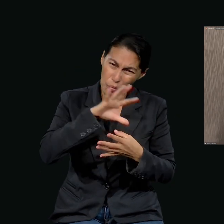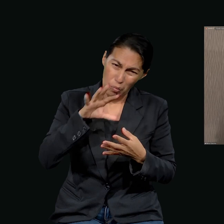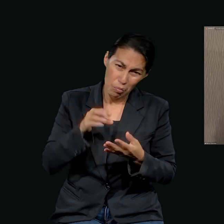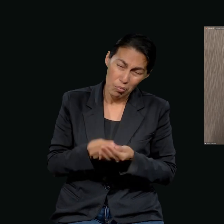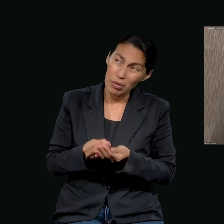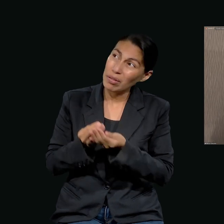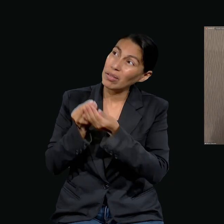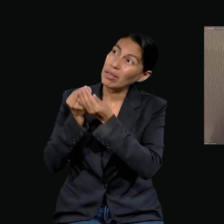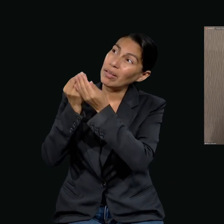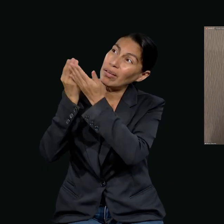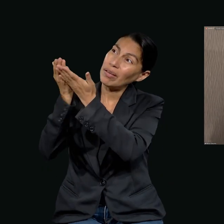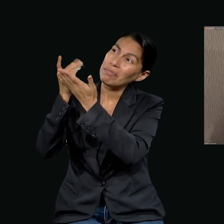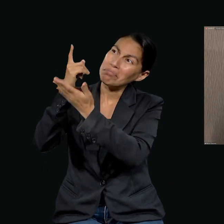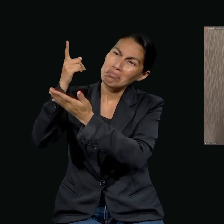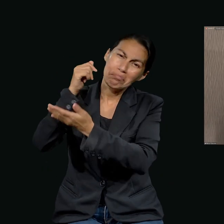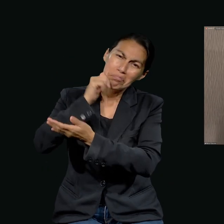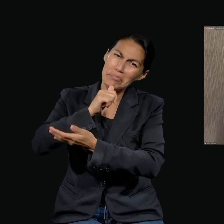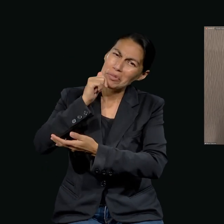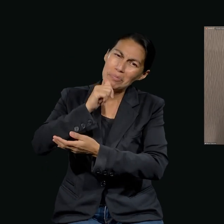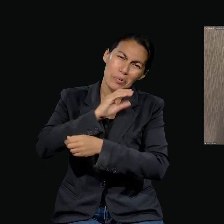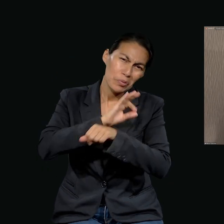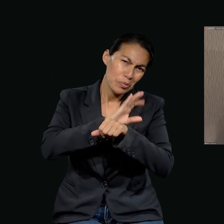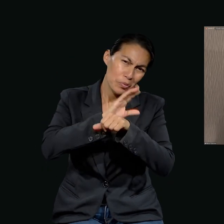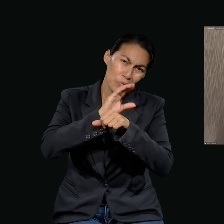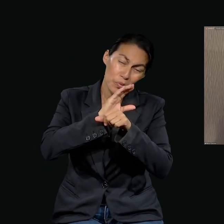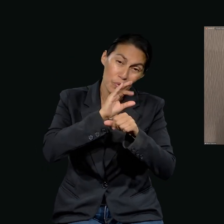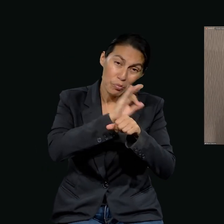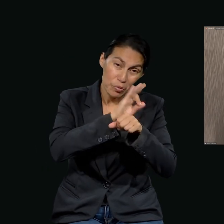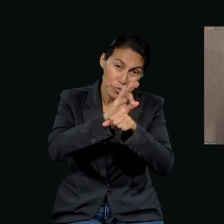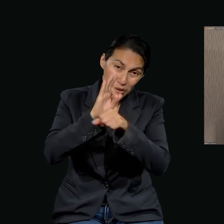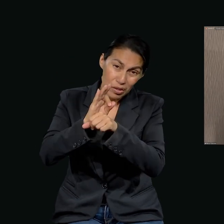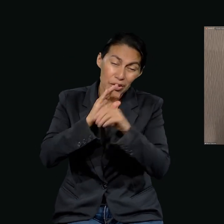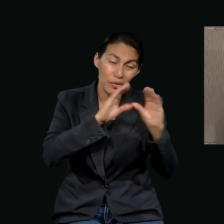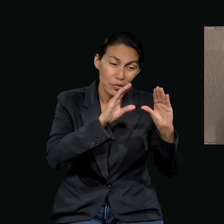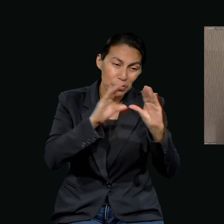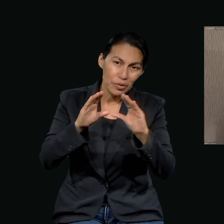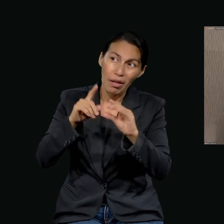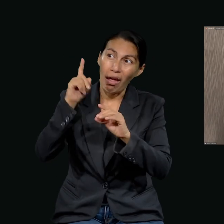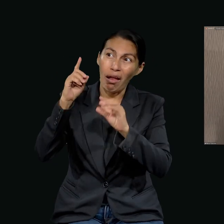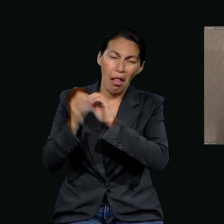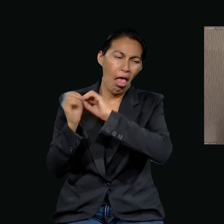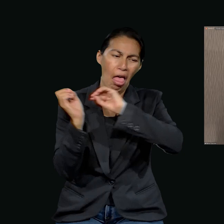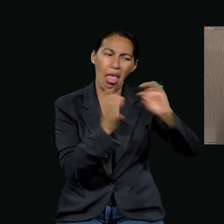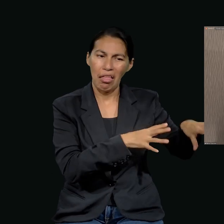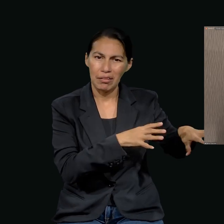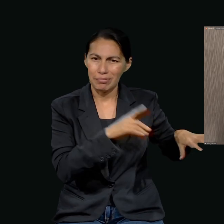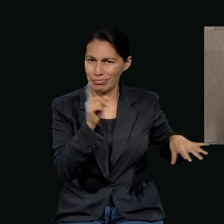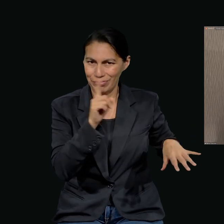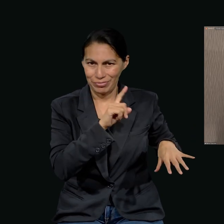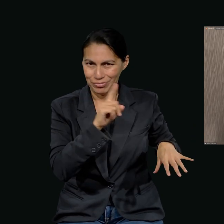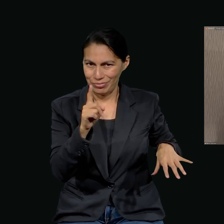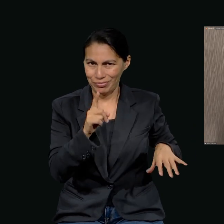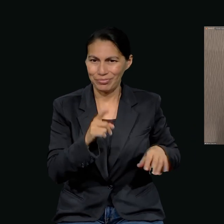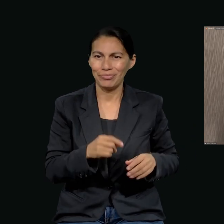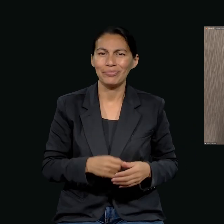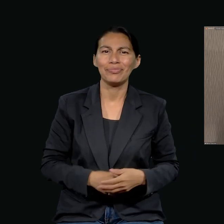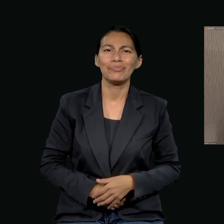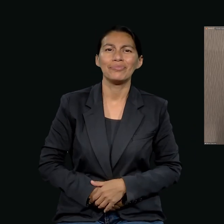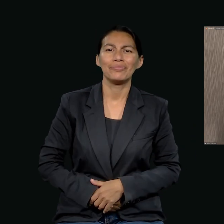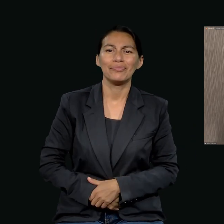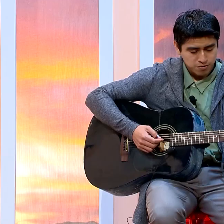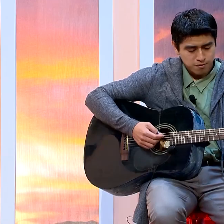entreguemos todo en oración a Él, que Él tiene cuidado de nosotros, no nos dejará ni nos